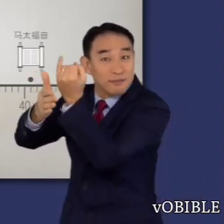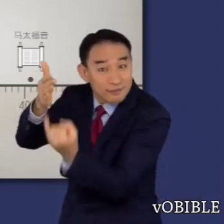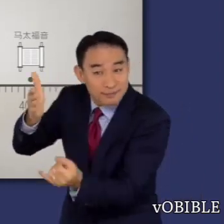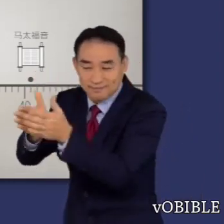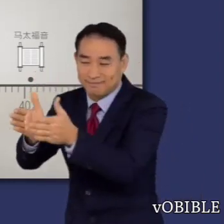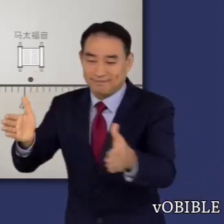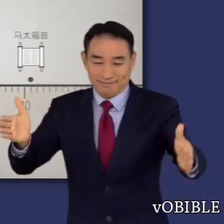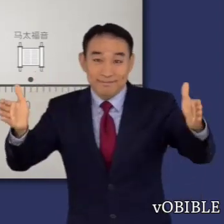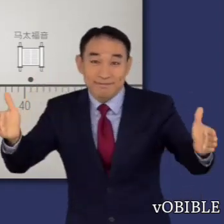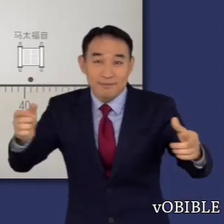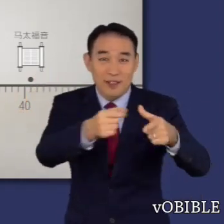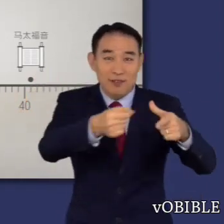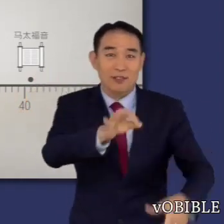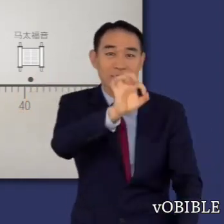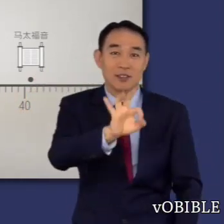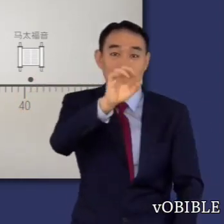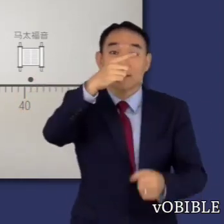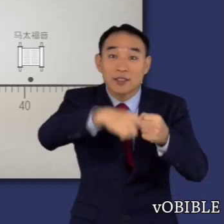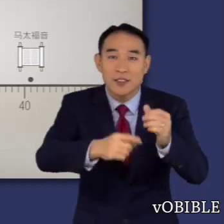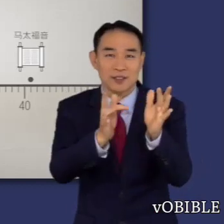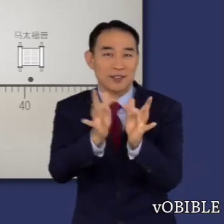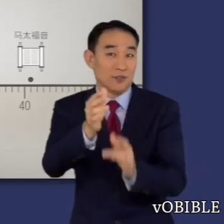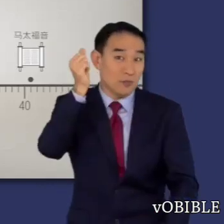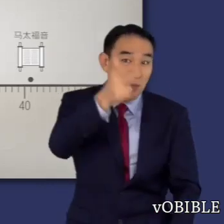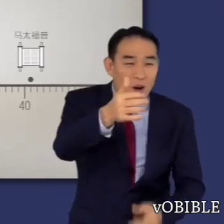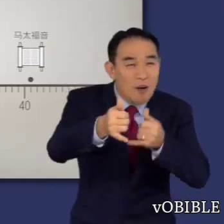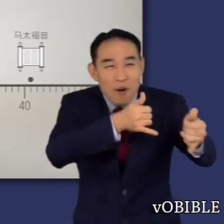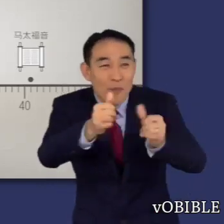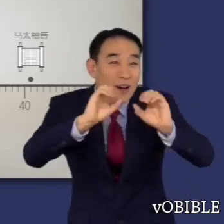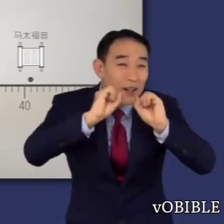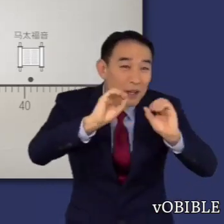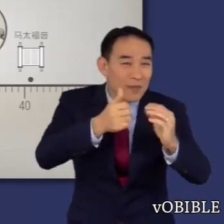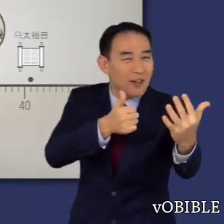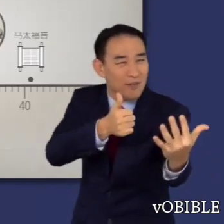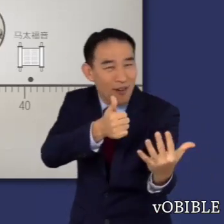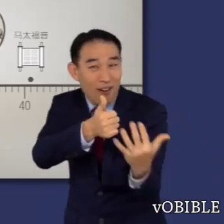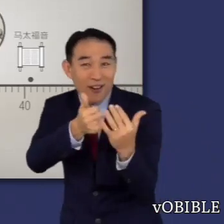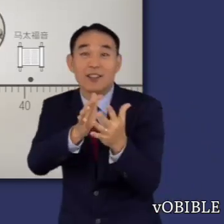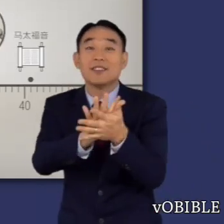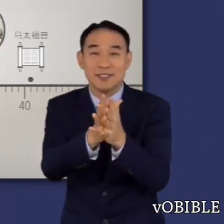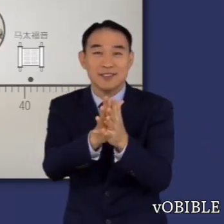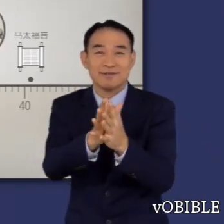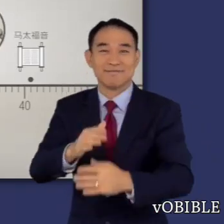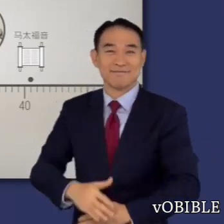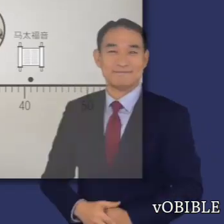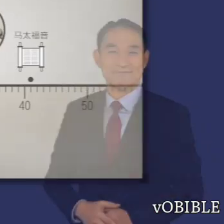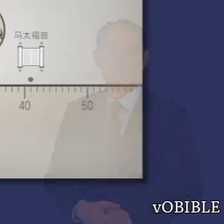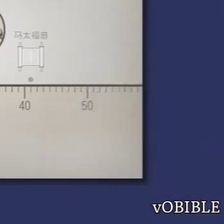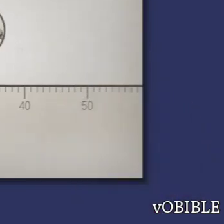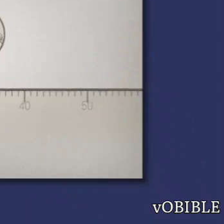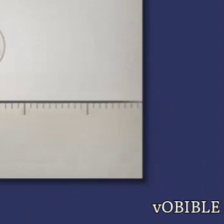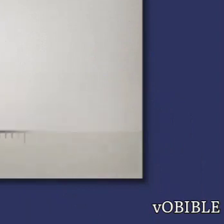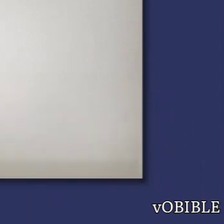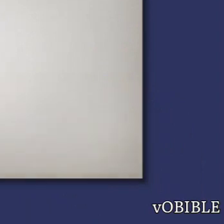发生的事，包括耶稣出生前的事，结尾则是耶稣要门徒去传道，使人做他的